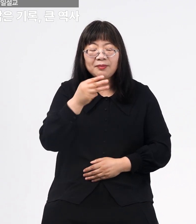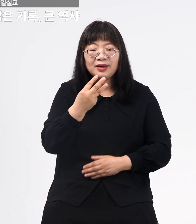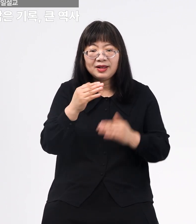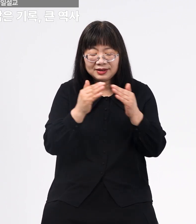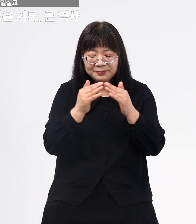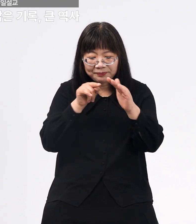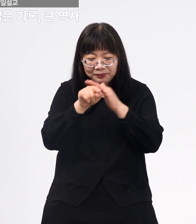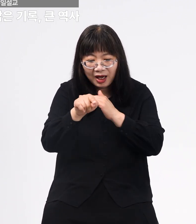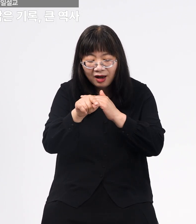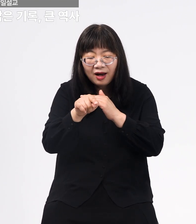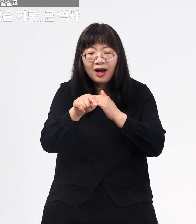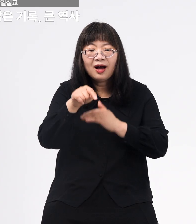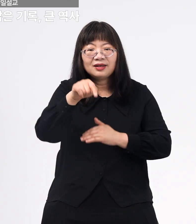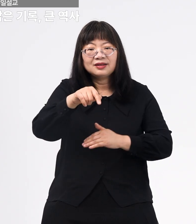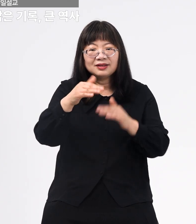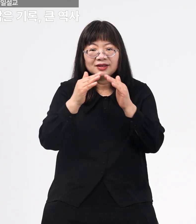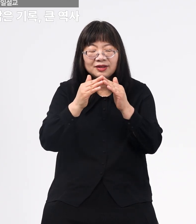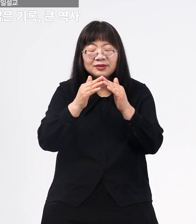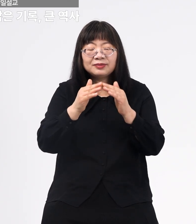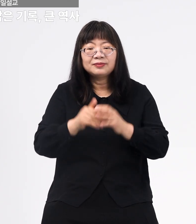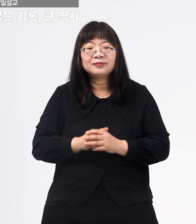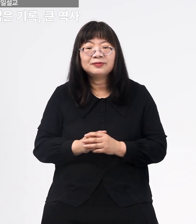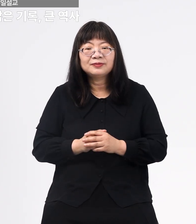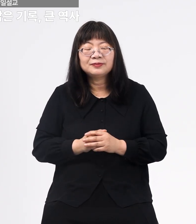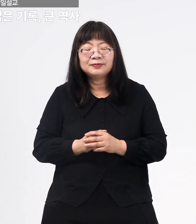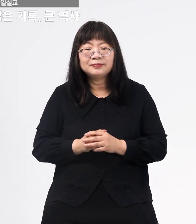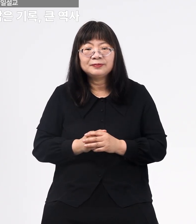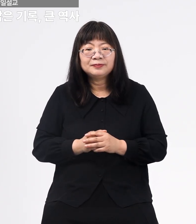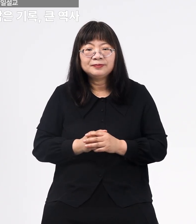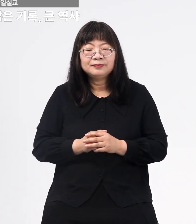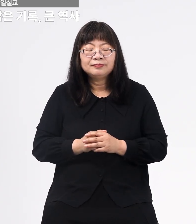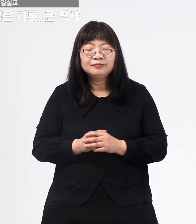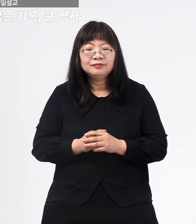집으로 들어가는데, 그 집은 일찍 이